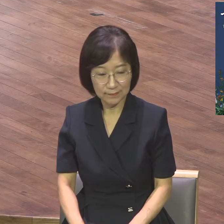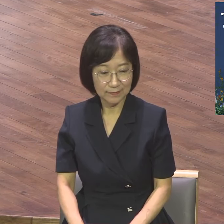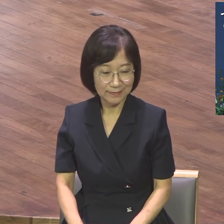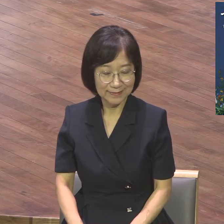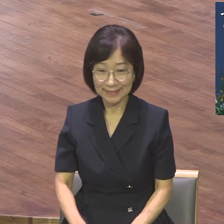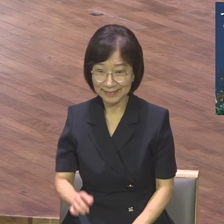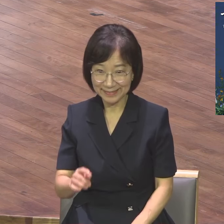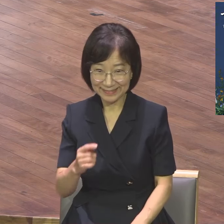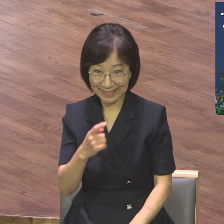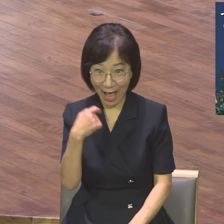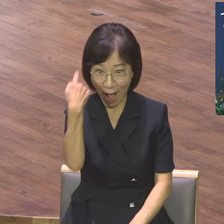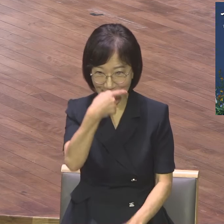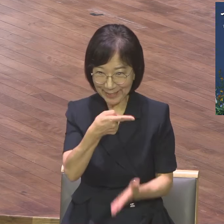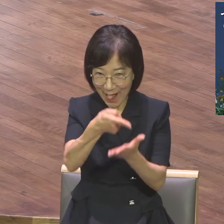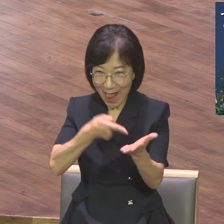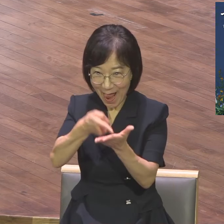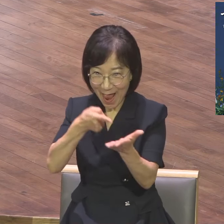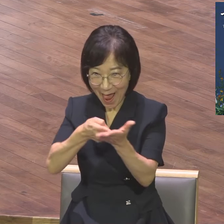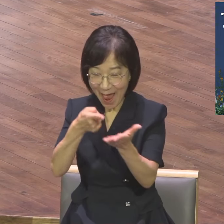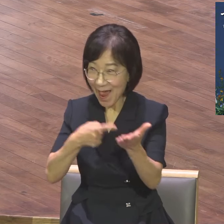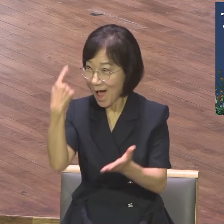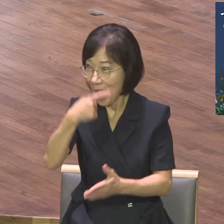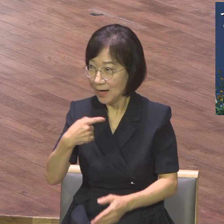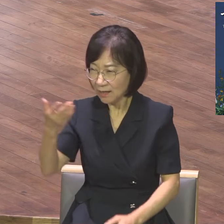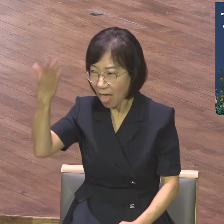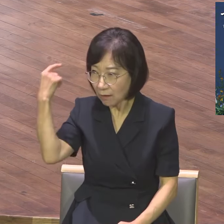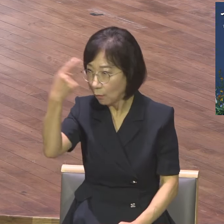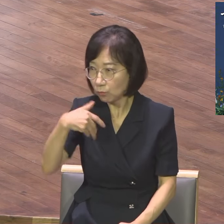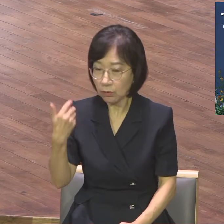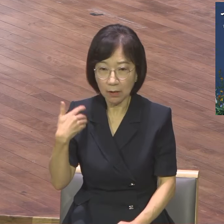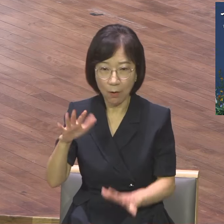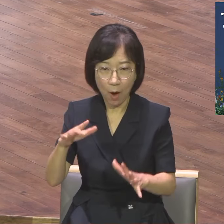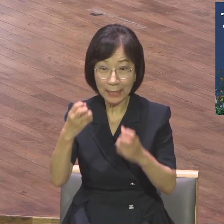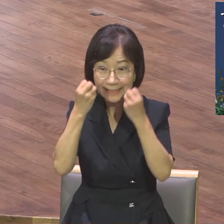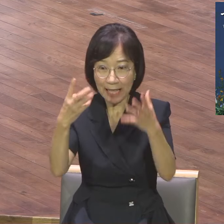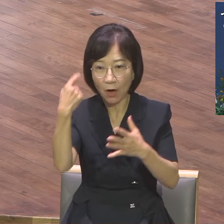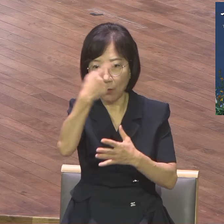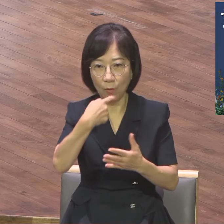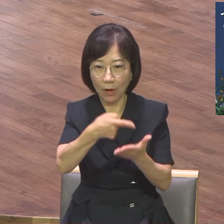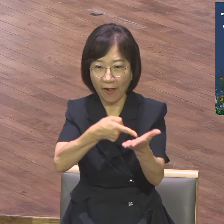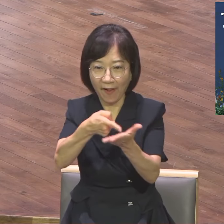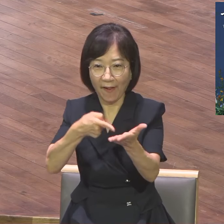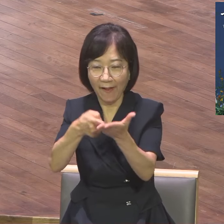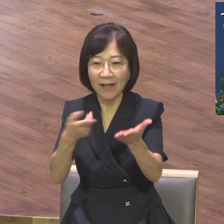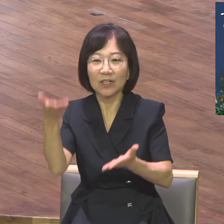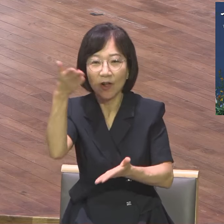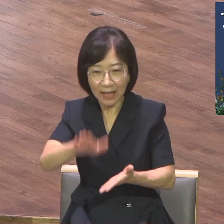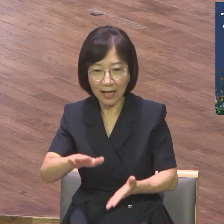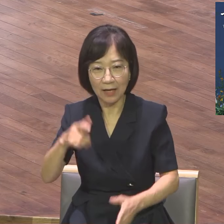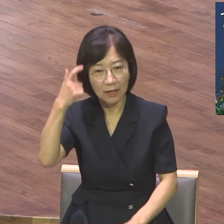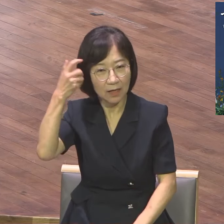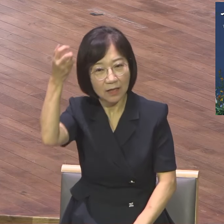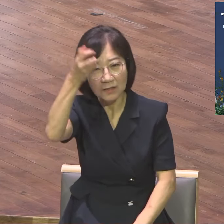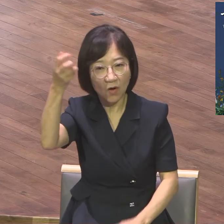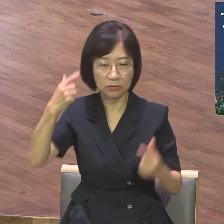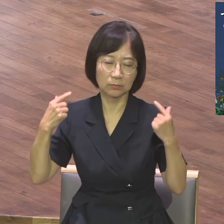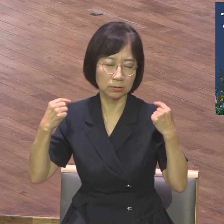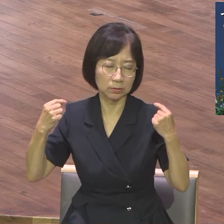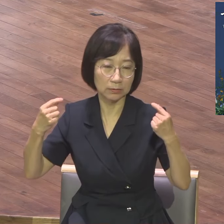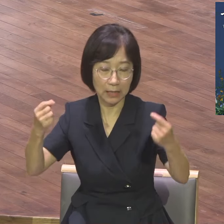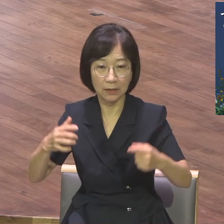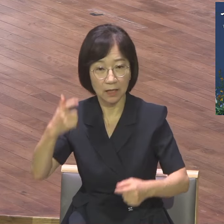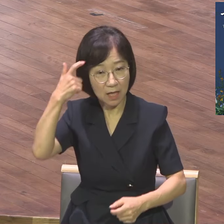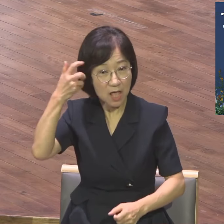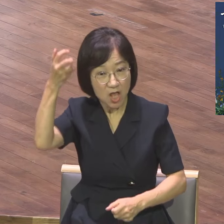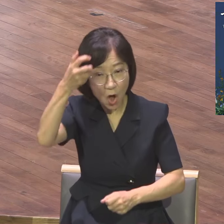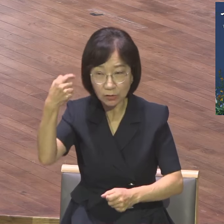성형 수술을 해가지고 싹 바꿔버려 몰라. 그런데 그 영은 그대로야. 영은 성형 수술 안